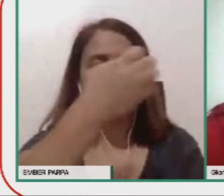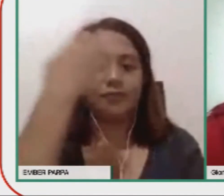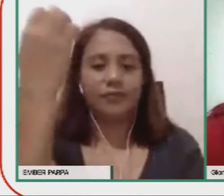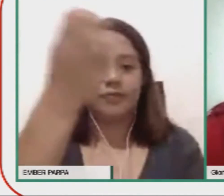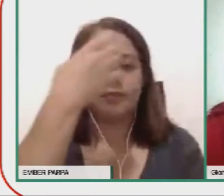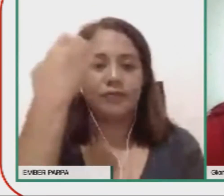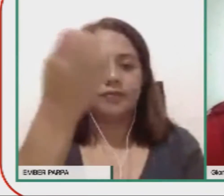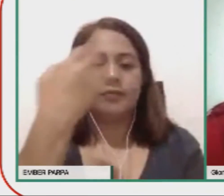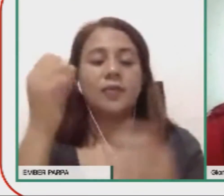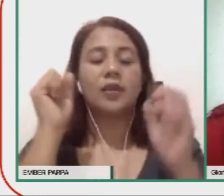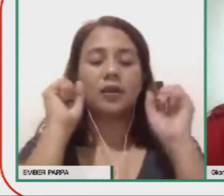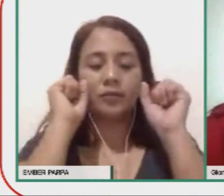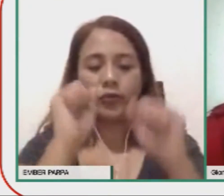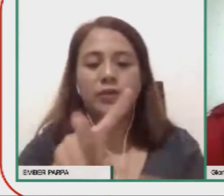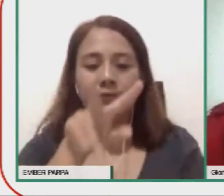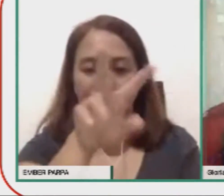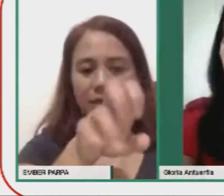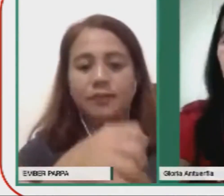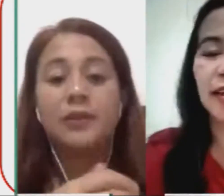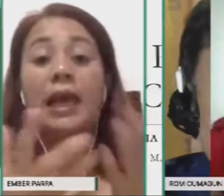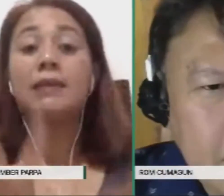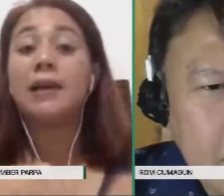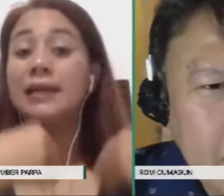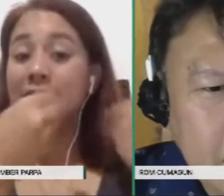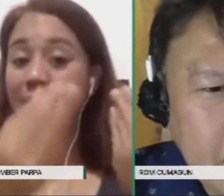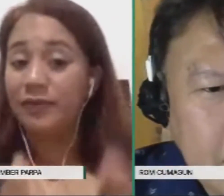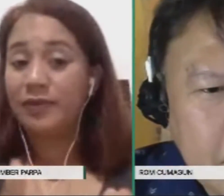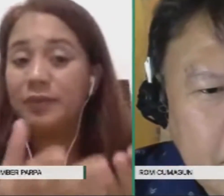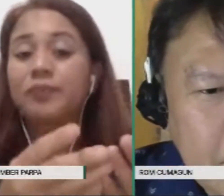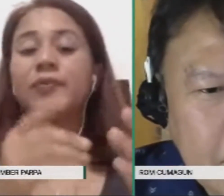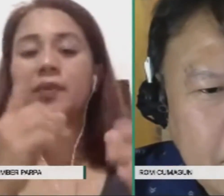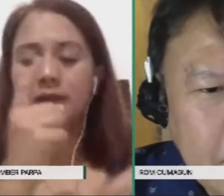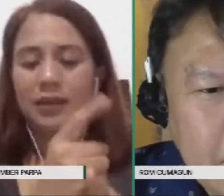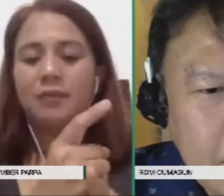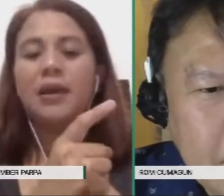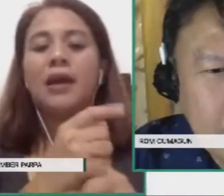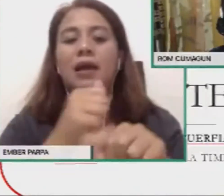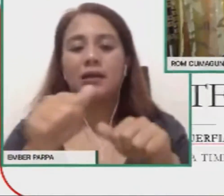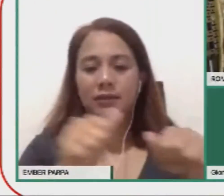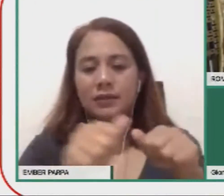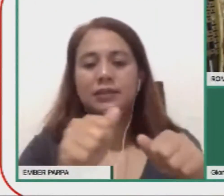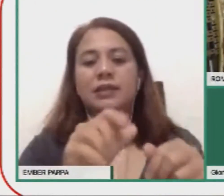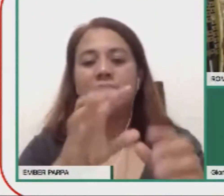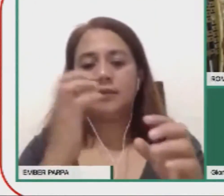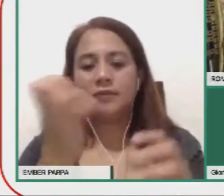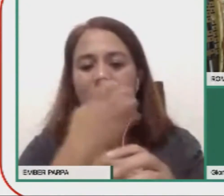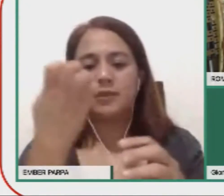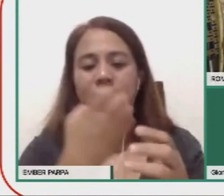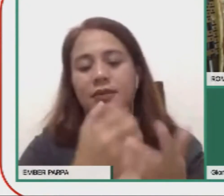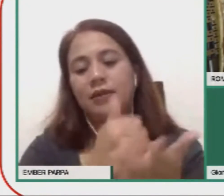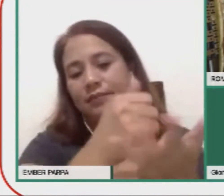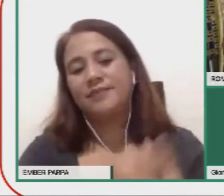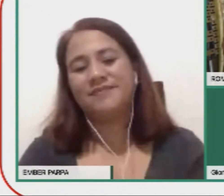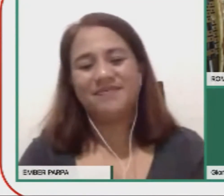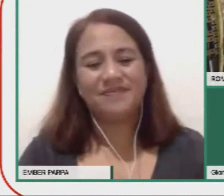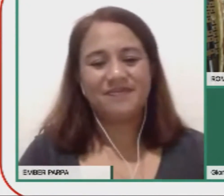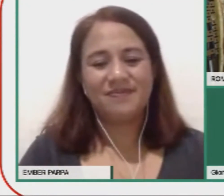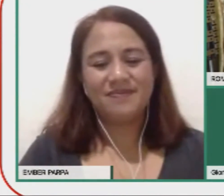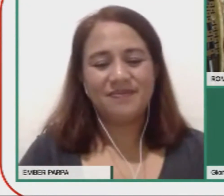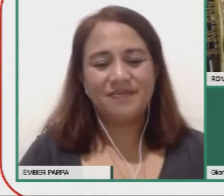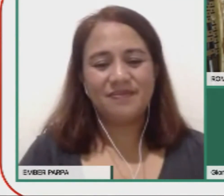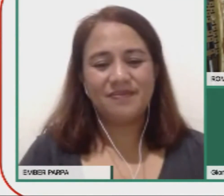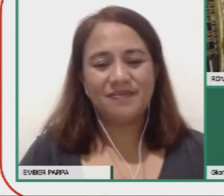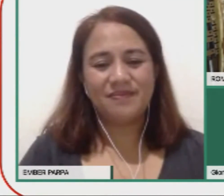itong makita at mabigyan tayo ng kaukulang action at emergency in case of